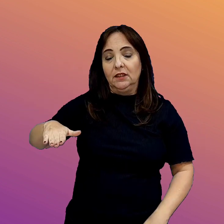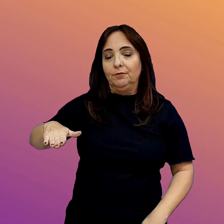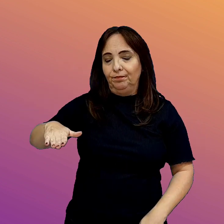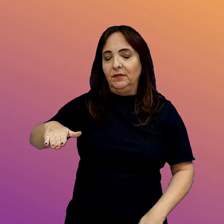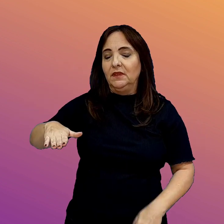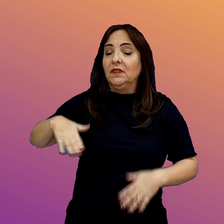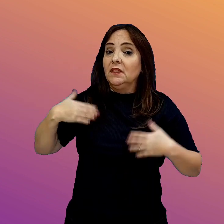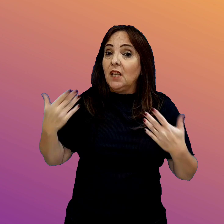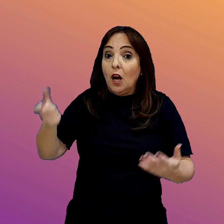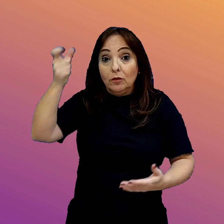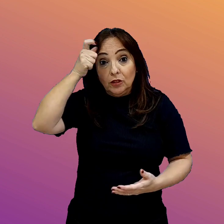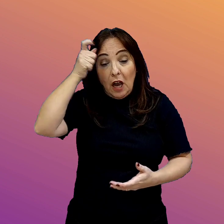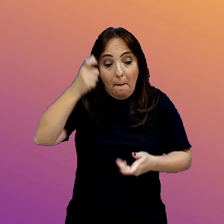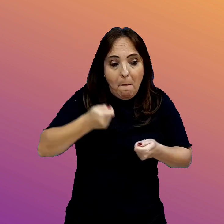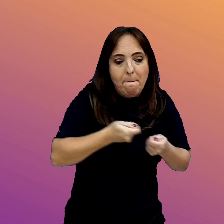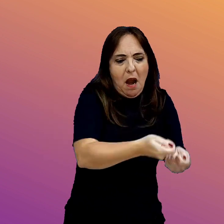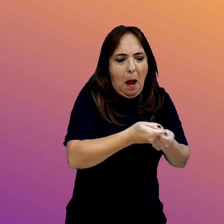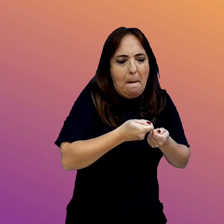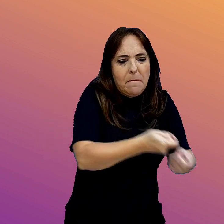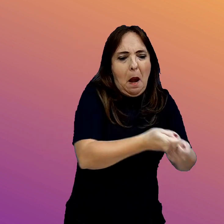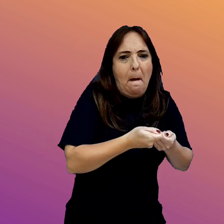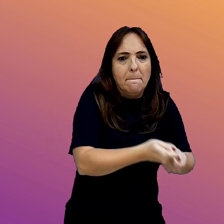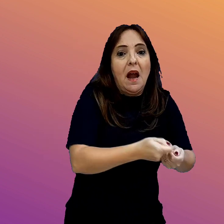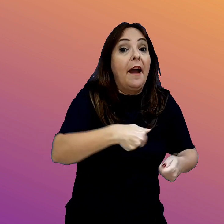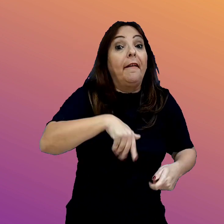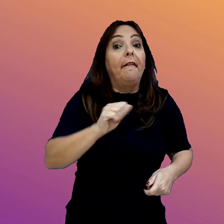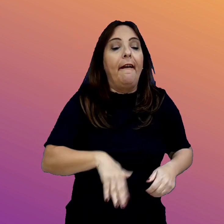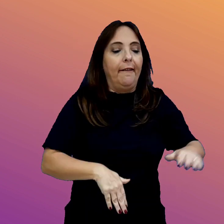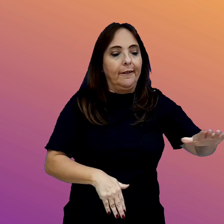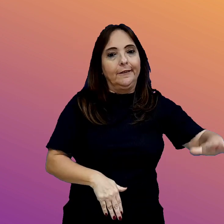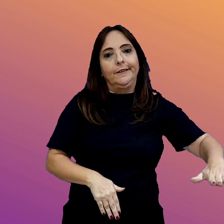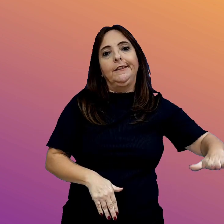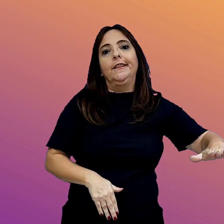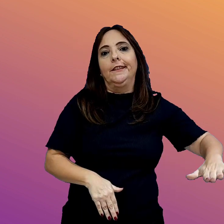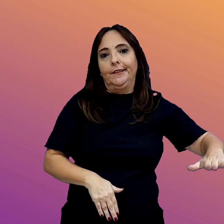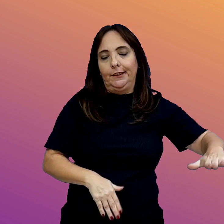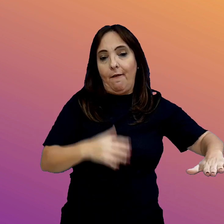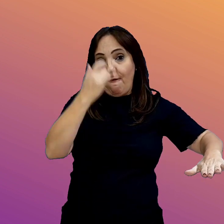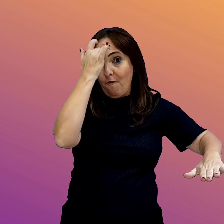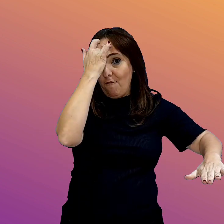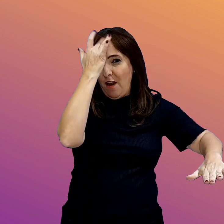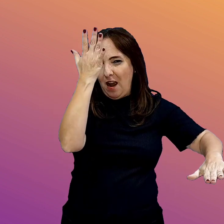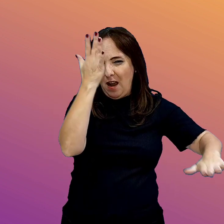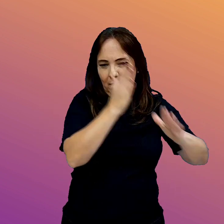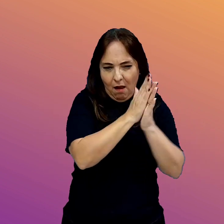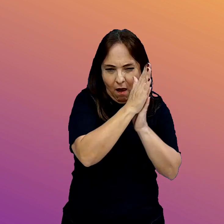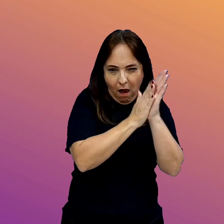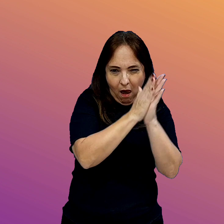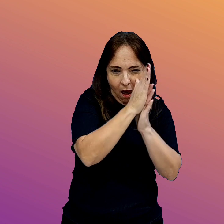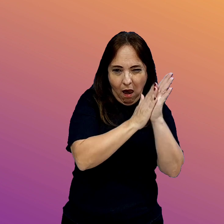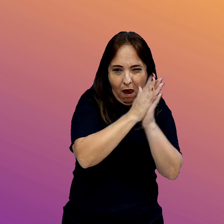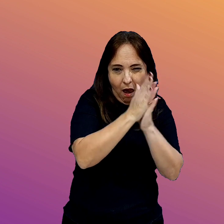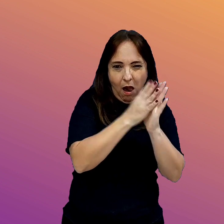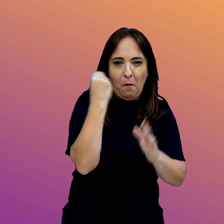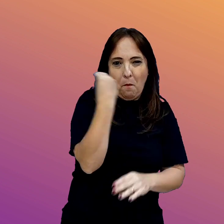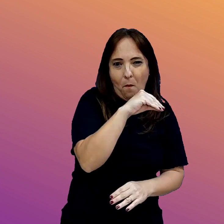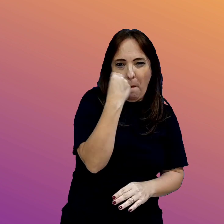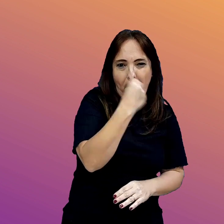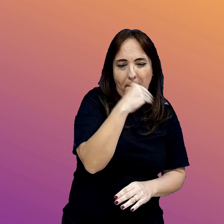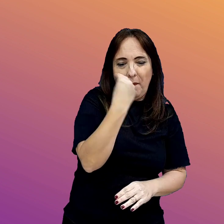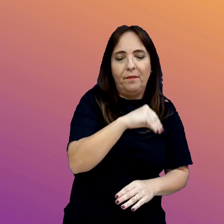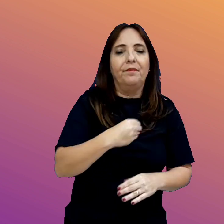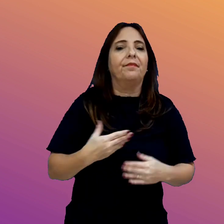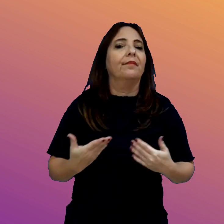criança, lá na idade da infância, para começar a colocar coisa errada na cabeça da criança quando ela está com 2, 3, 4